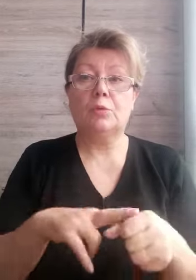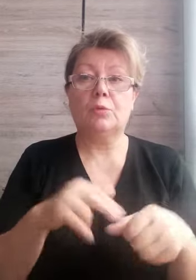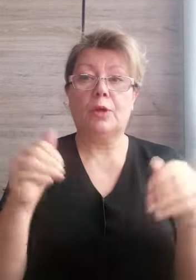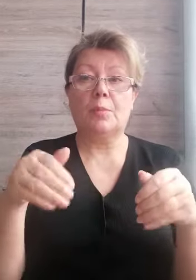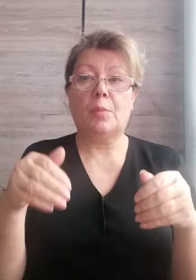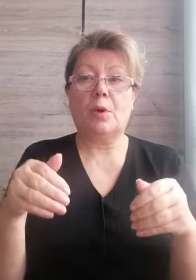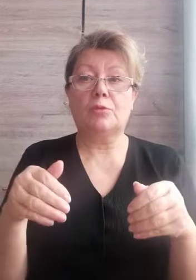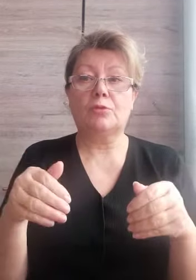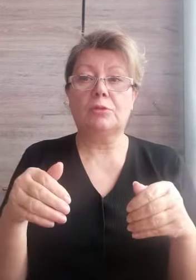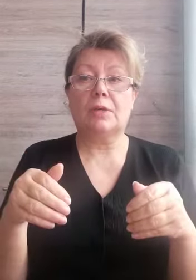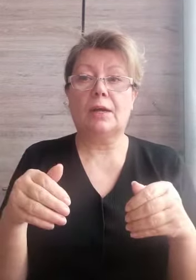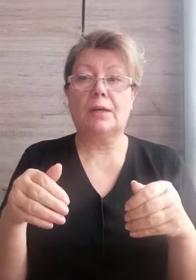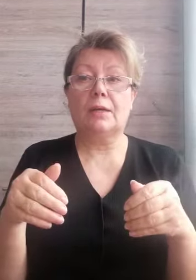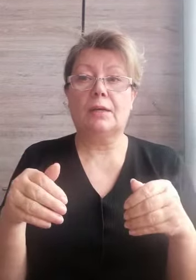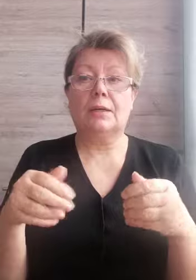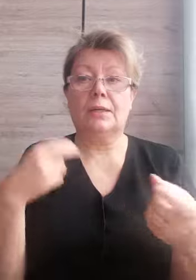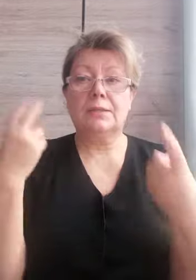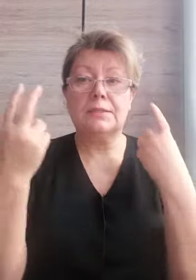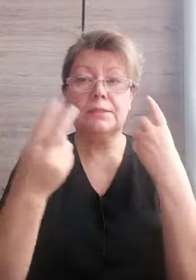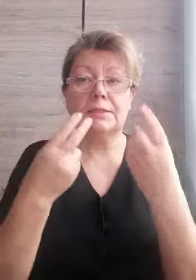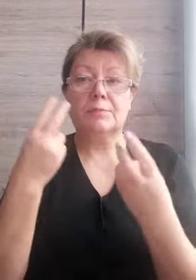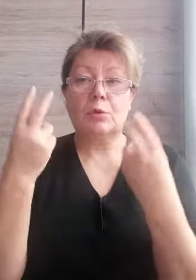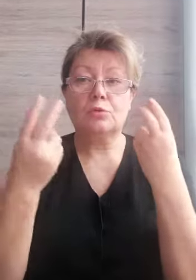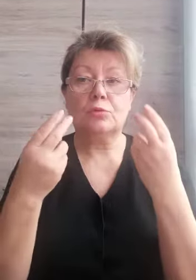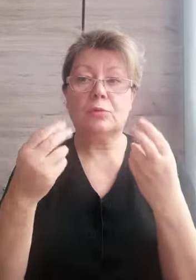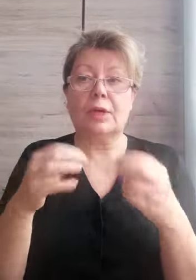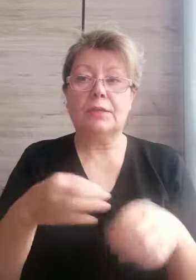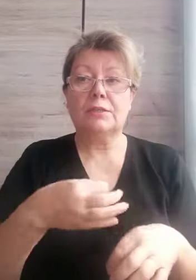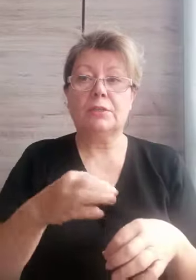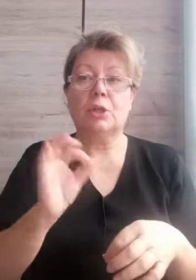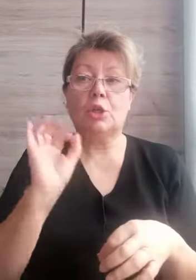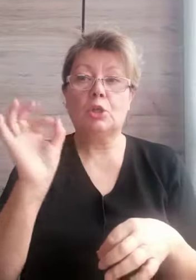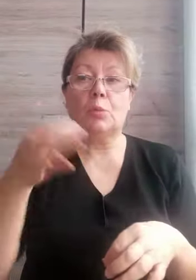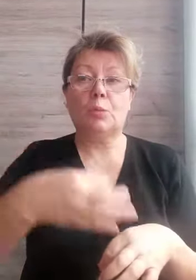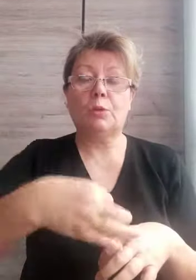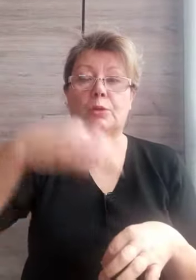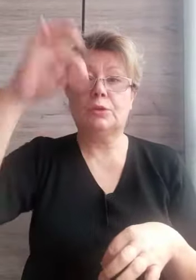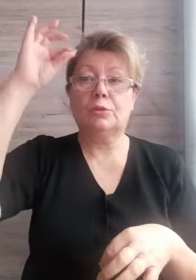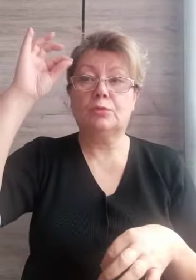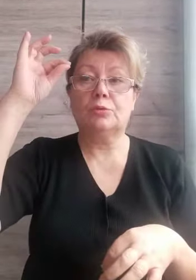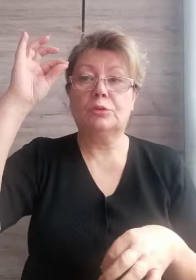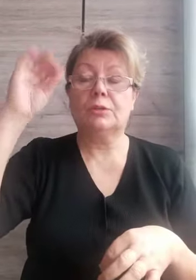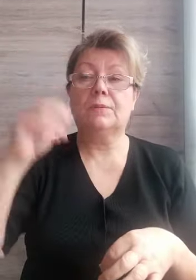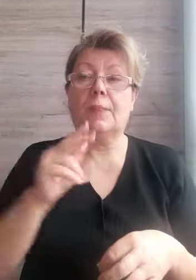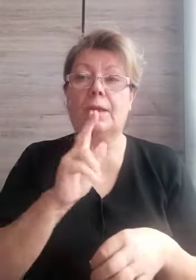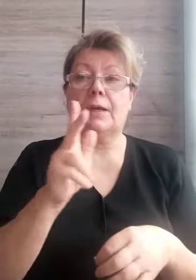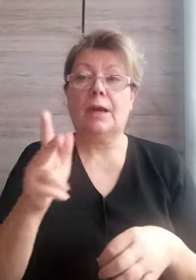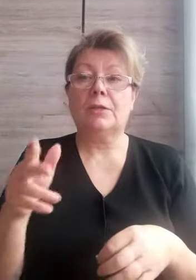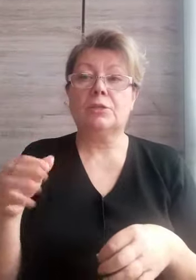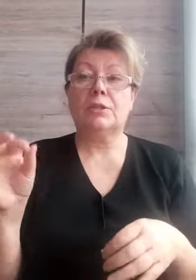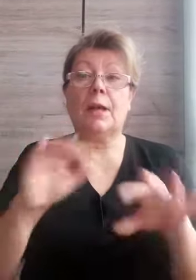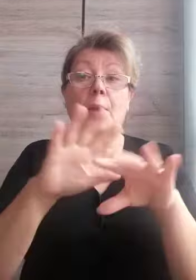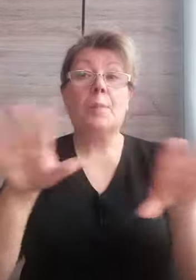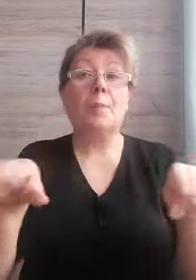które można się poszukać. W każdym z